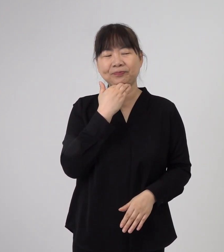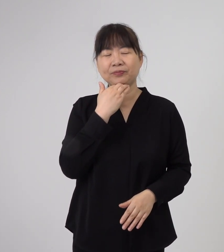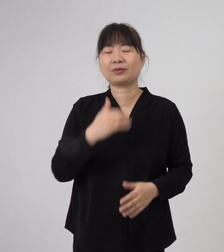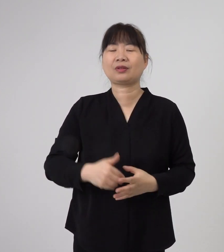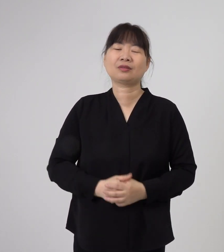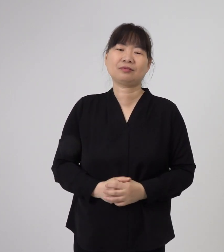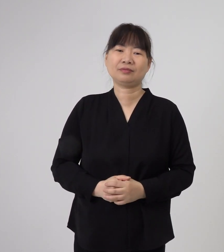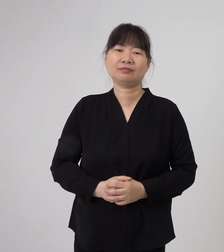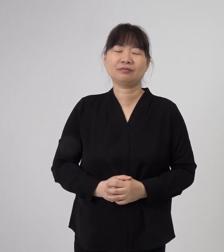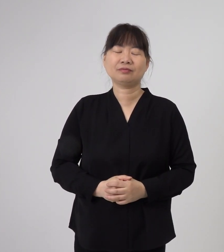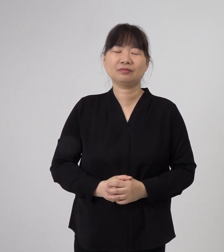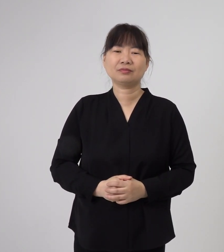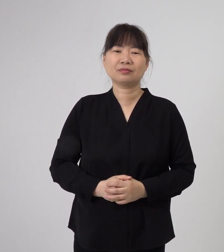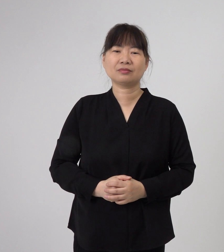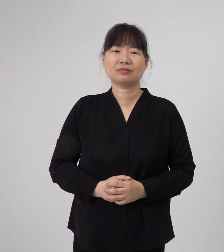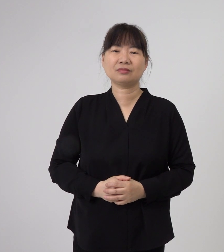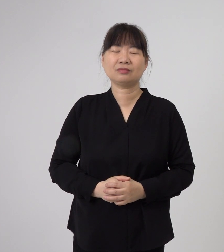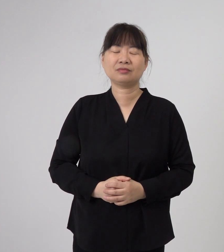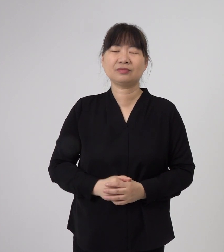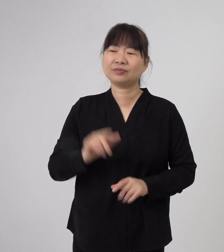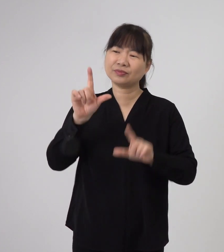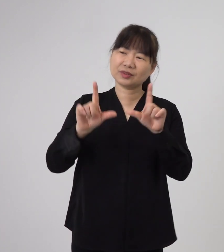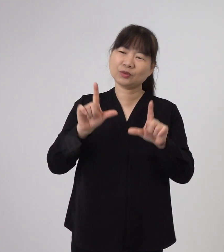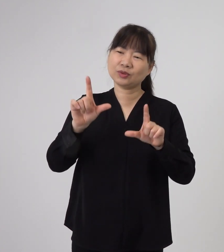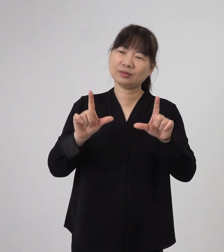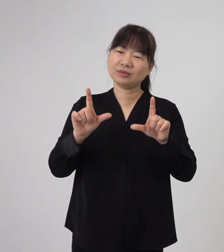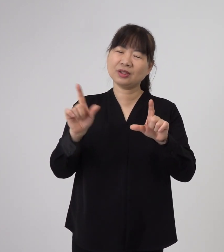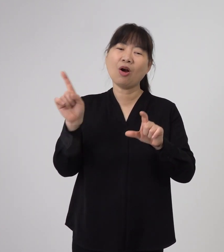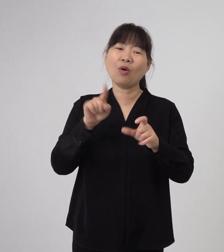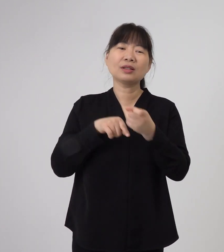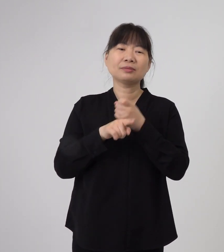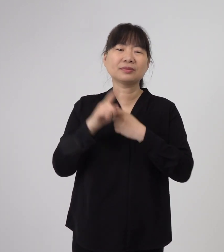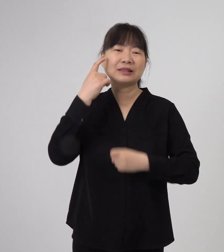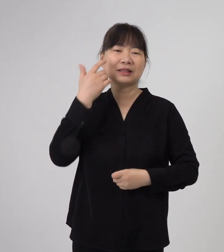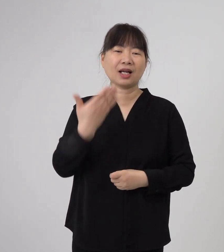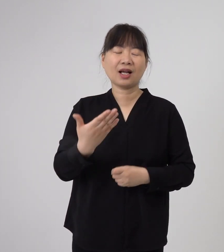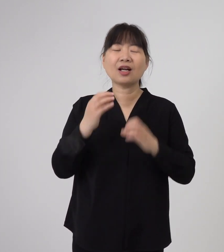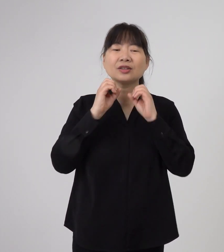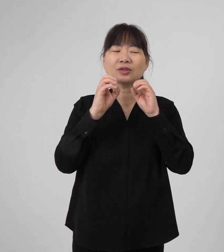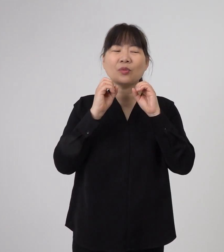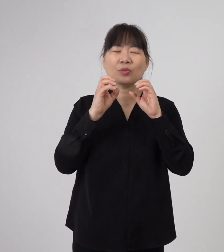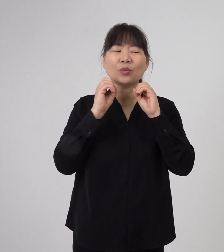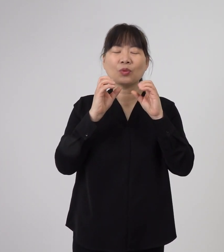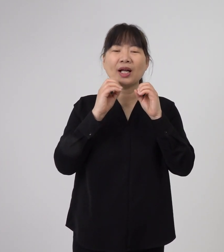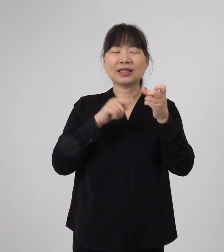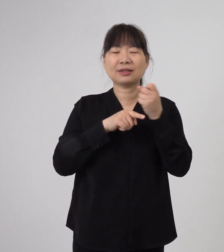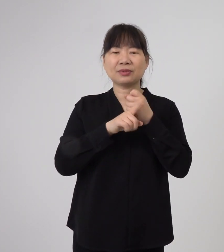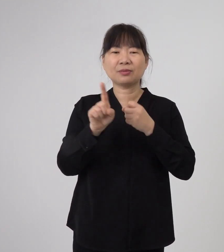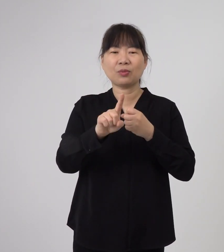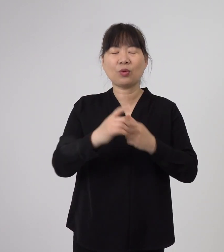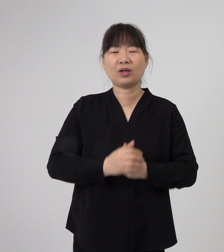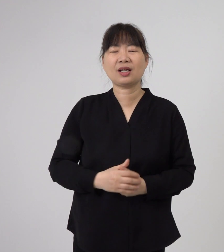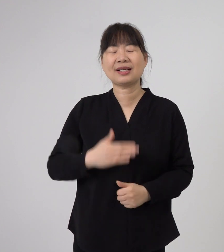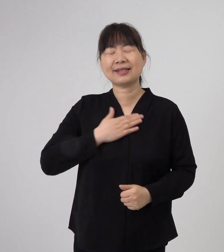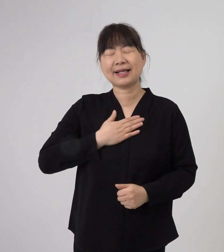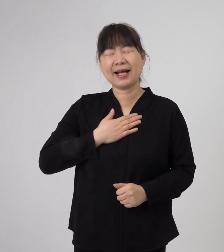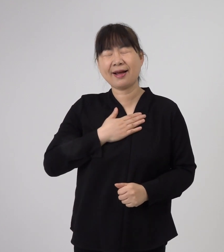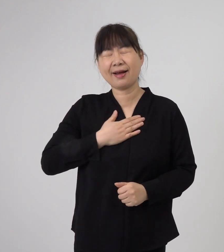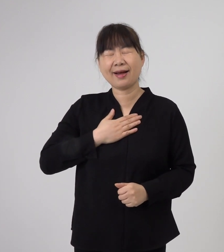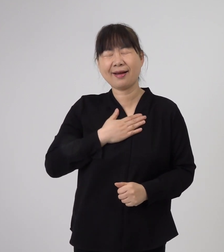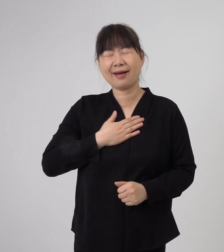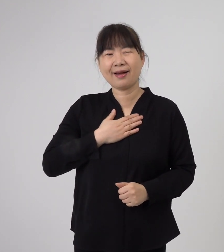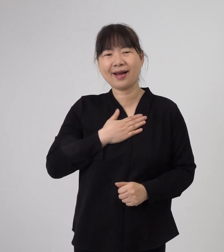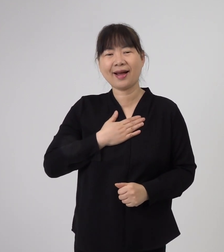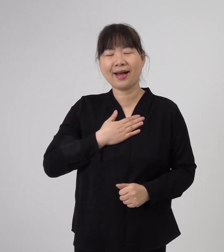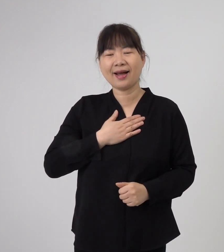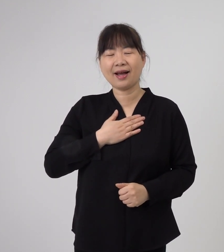이게 뭘까요? 여러분, 전도라는 것은 그렇게 감성적인